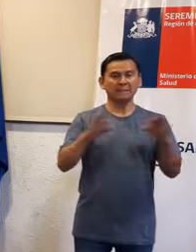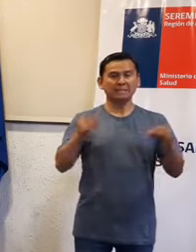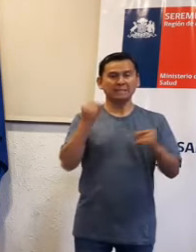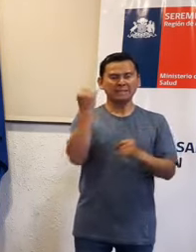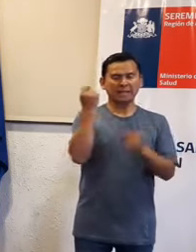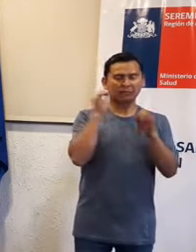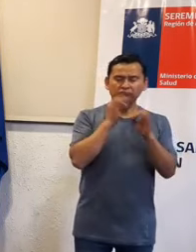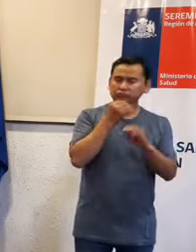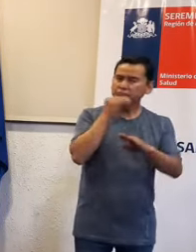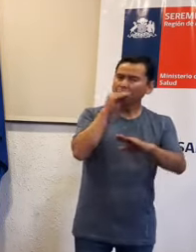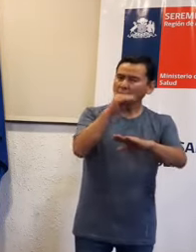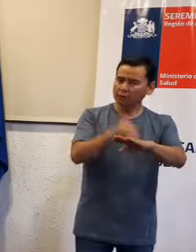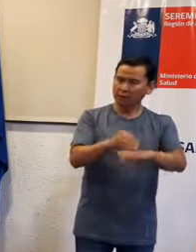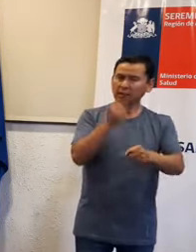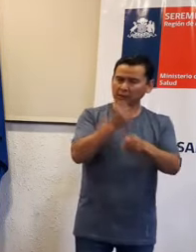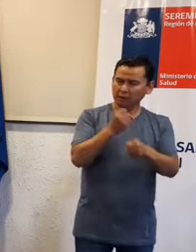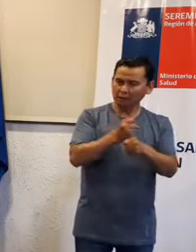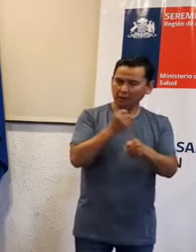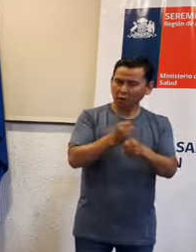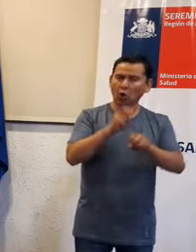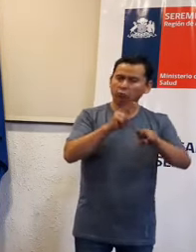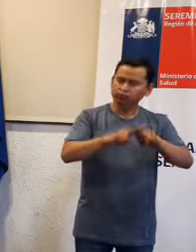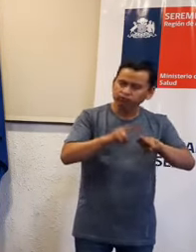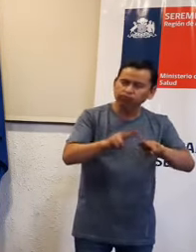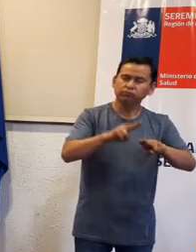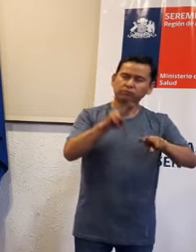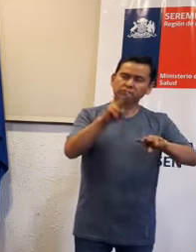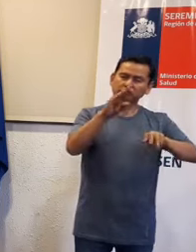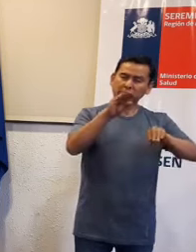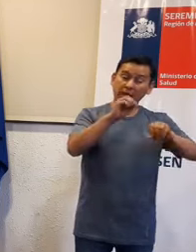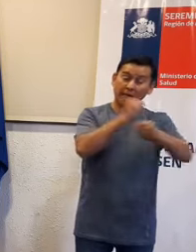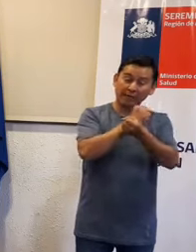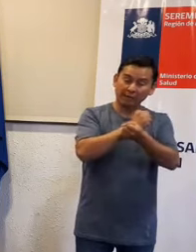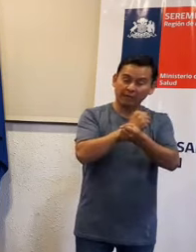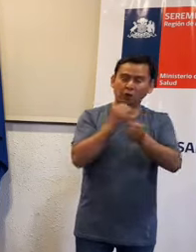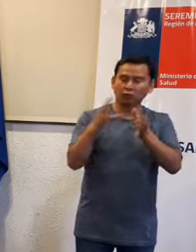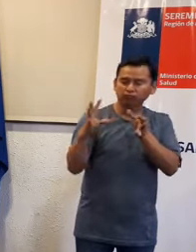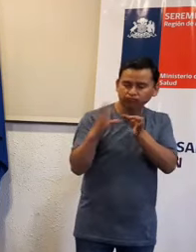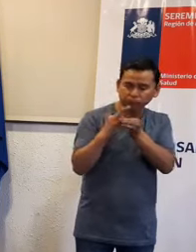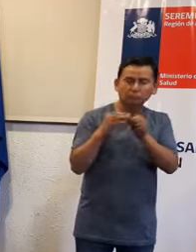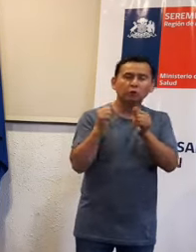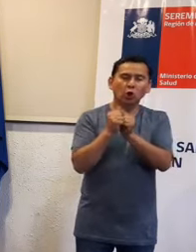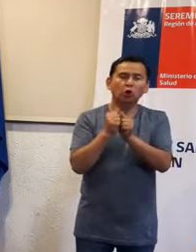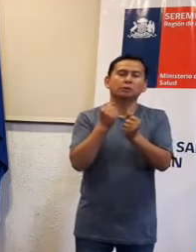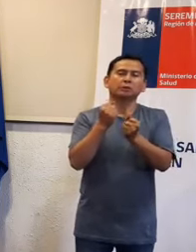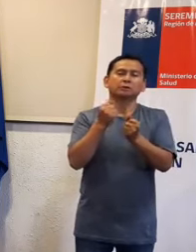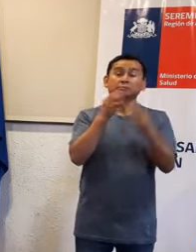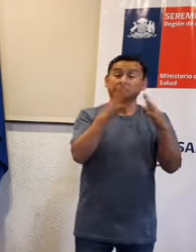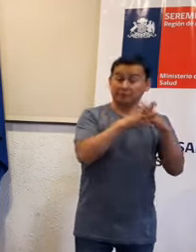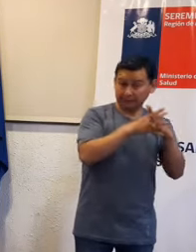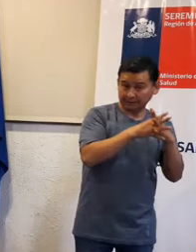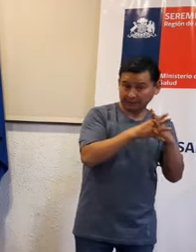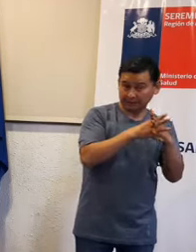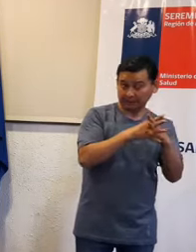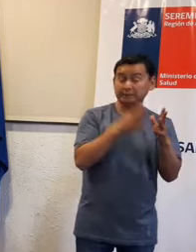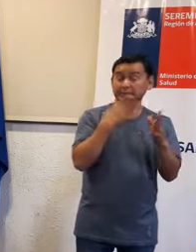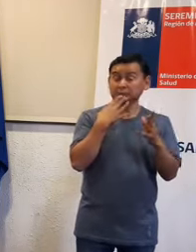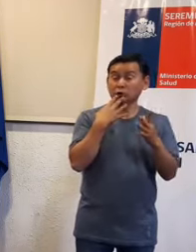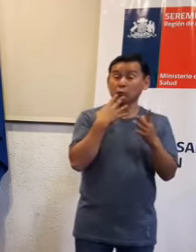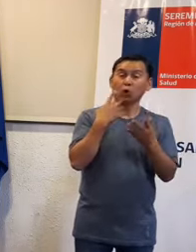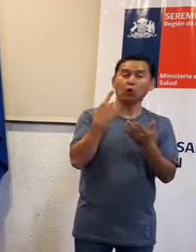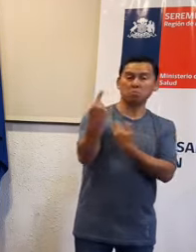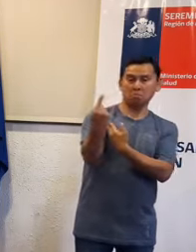señalar de que el trabajo realizado por carabineros de Chile en conjunto con el ejército de Chile y de acuerdo a